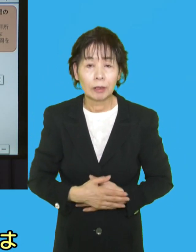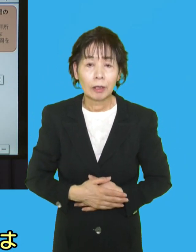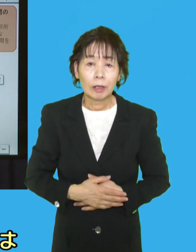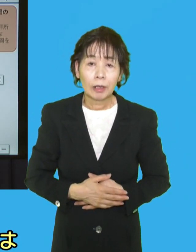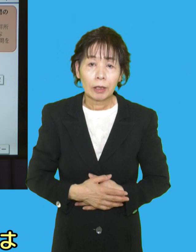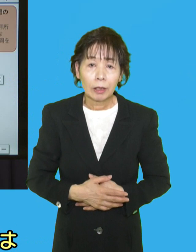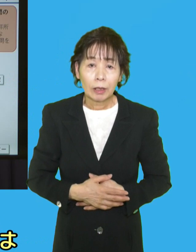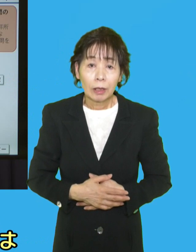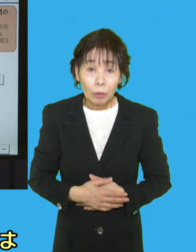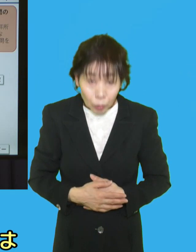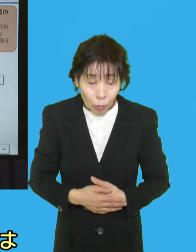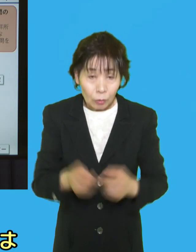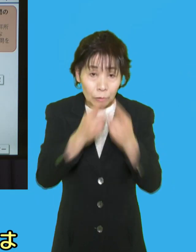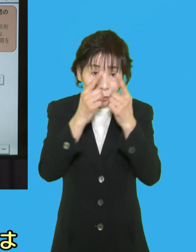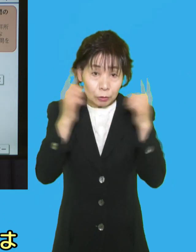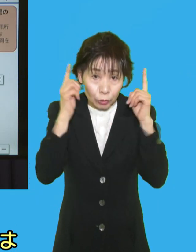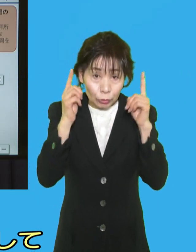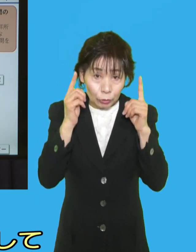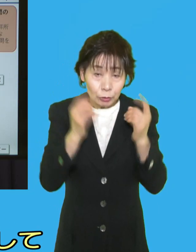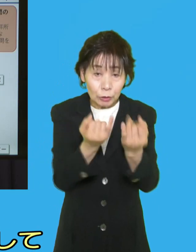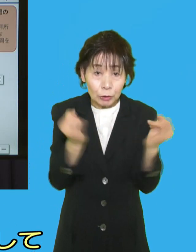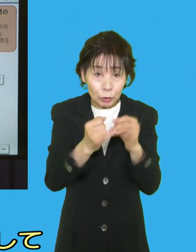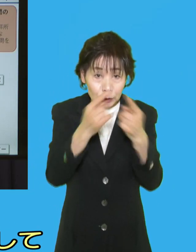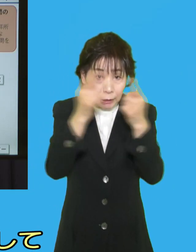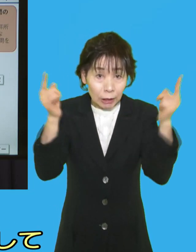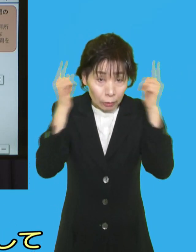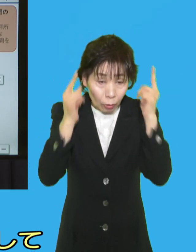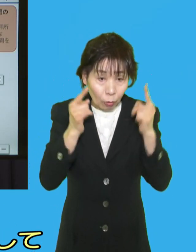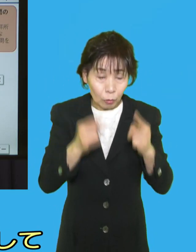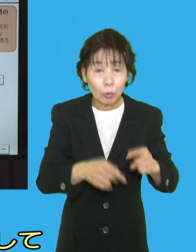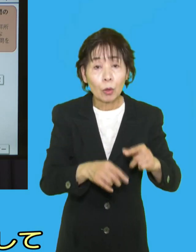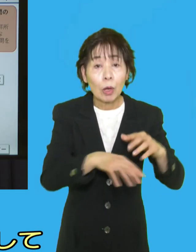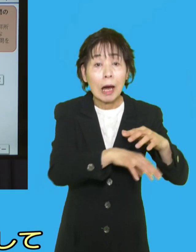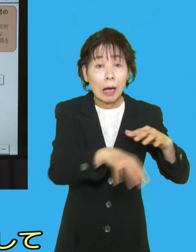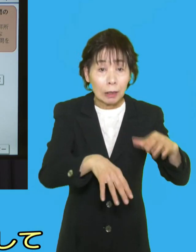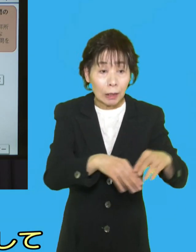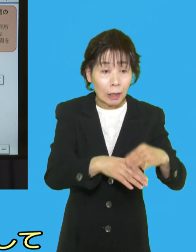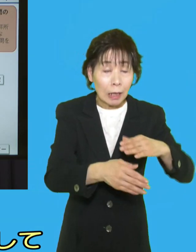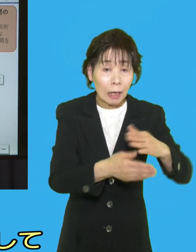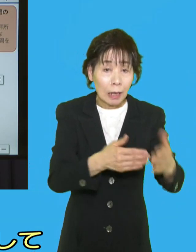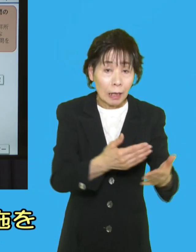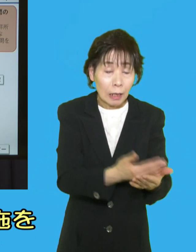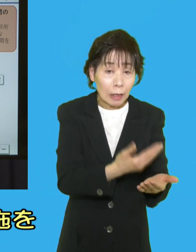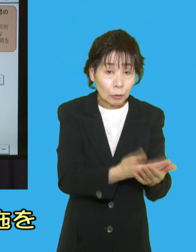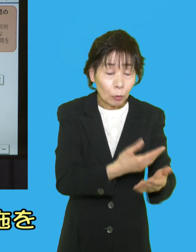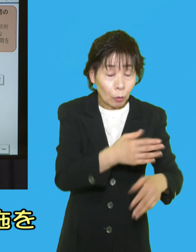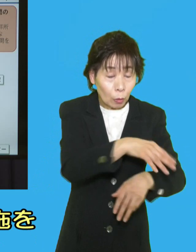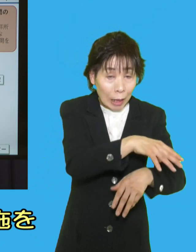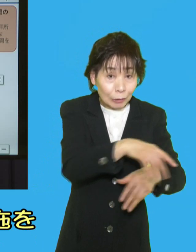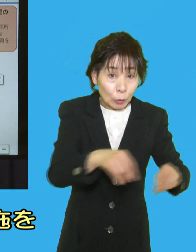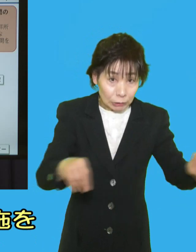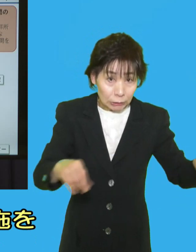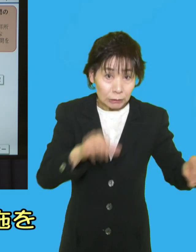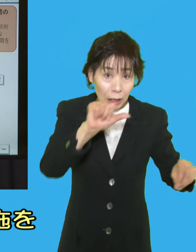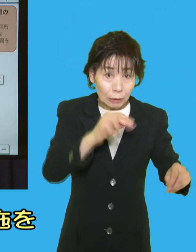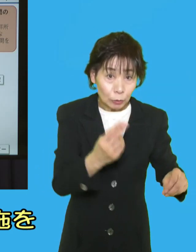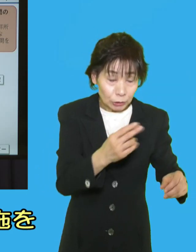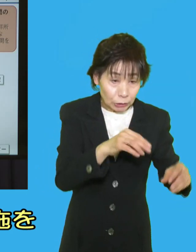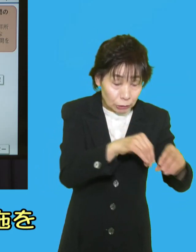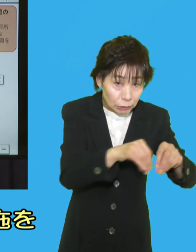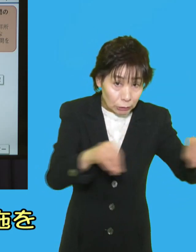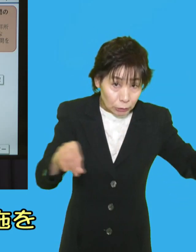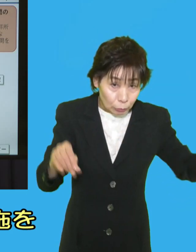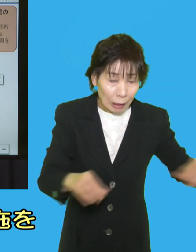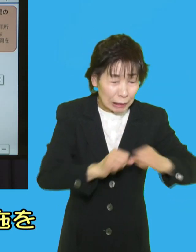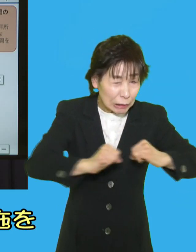この女子大の跡地というのはかなり広いエリアでして、まあ、今回気